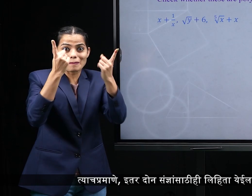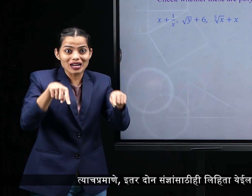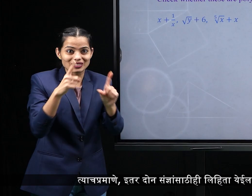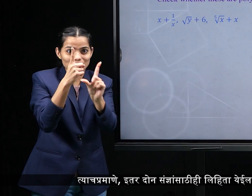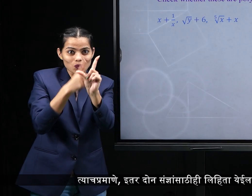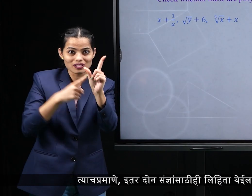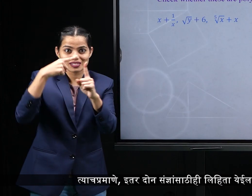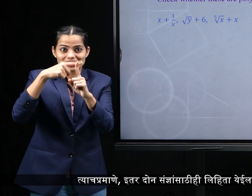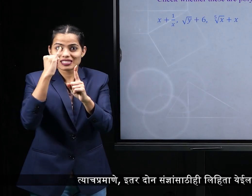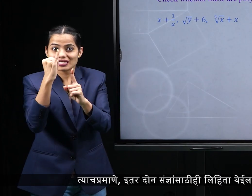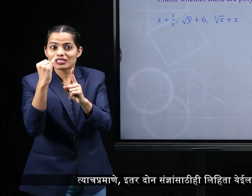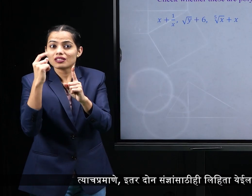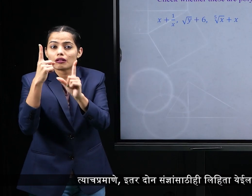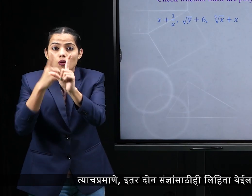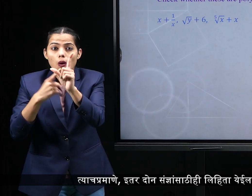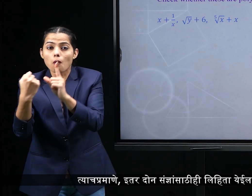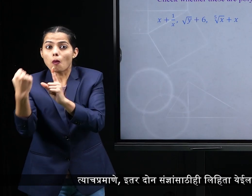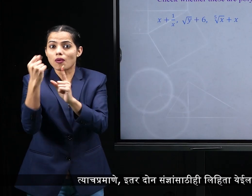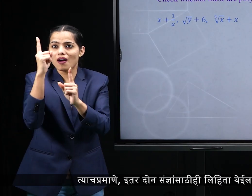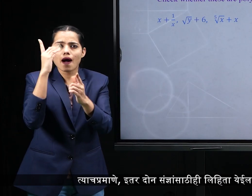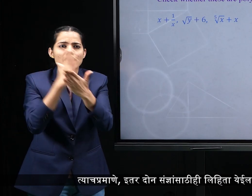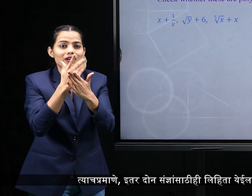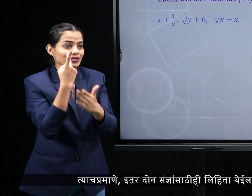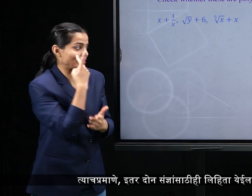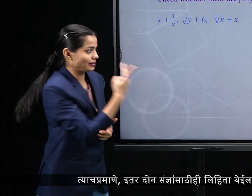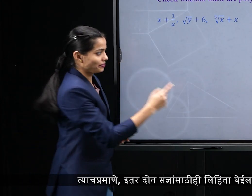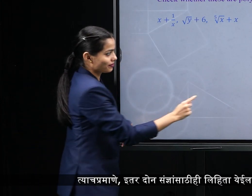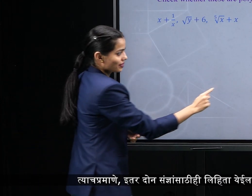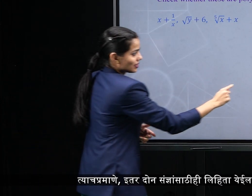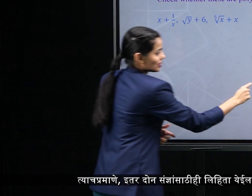प्लस 6 is equals to y चा घातांक 1 by 2 प्लस 6 आहे.